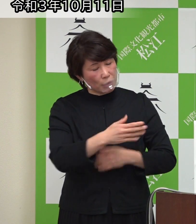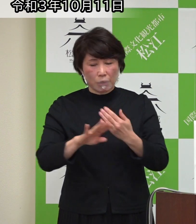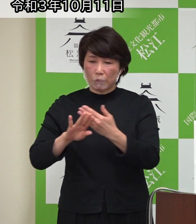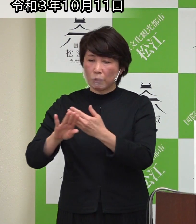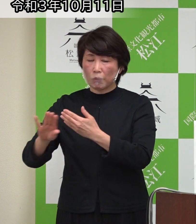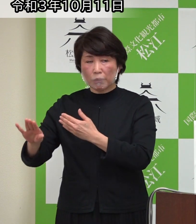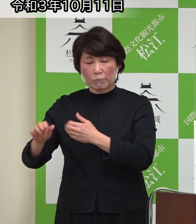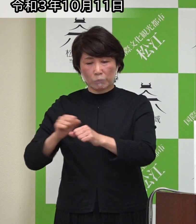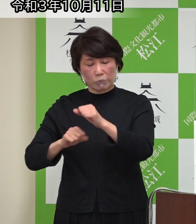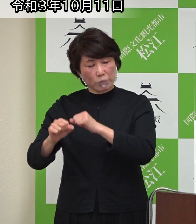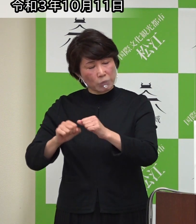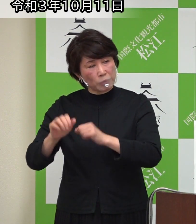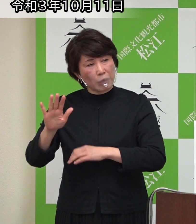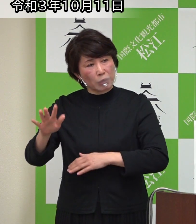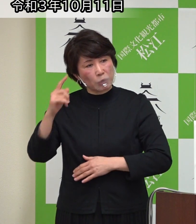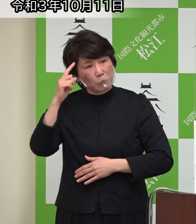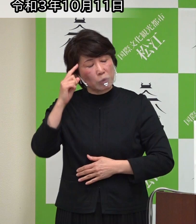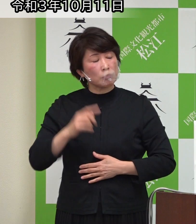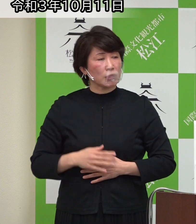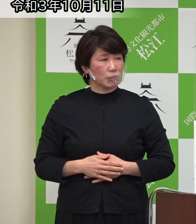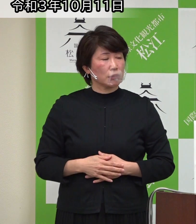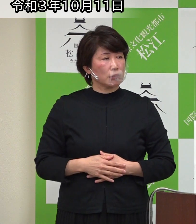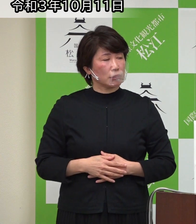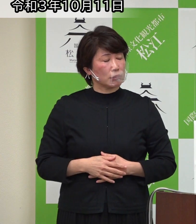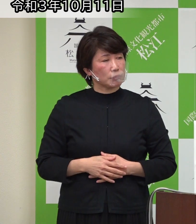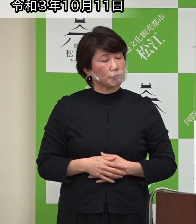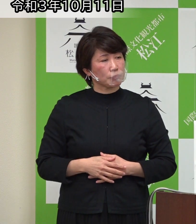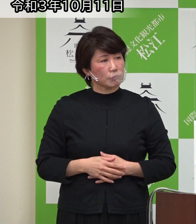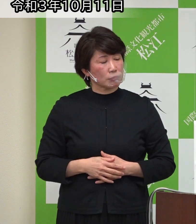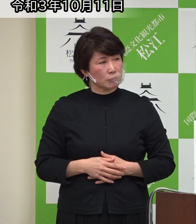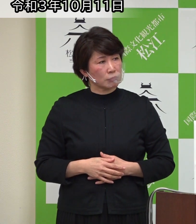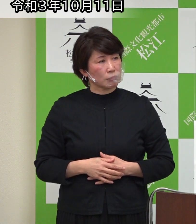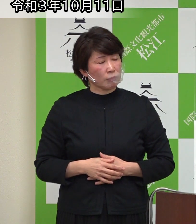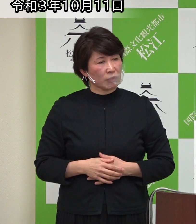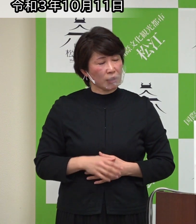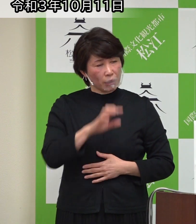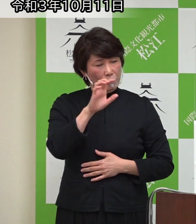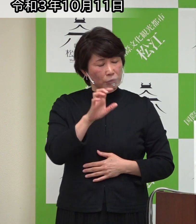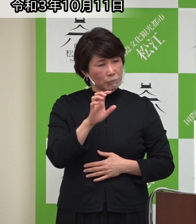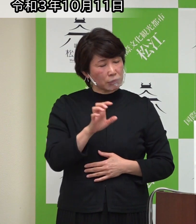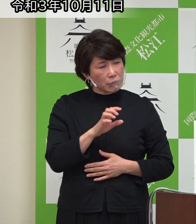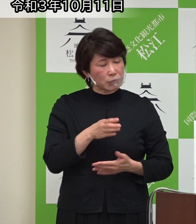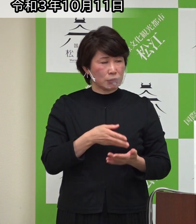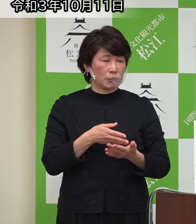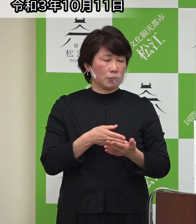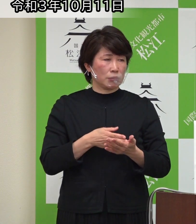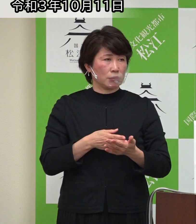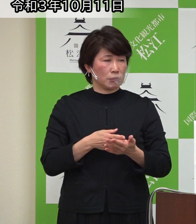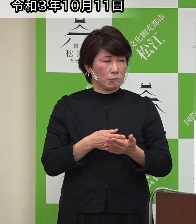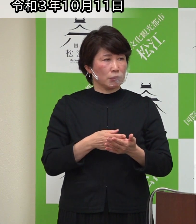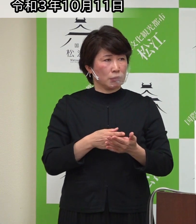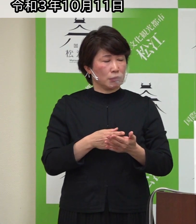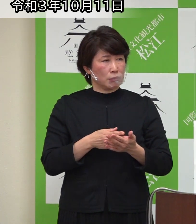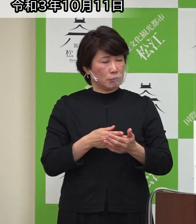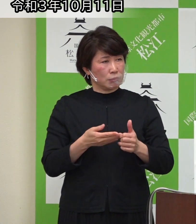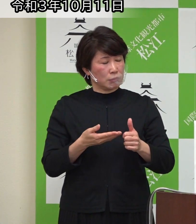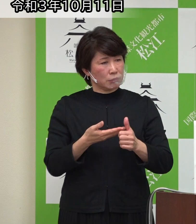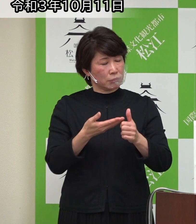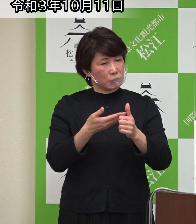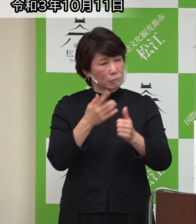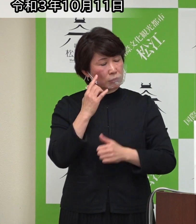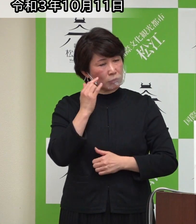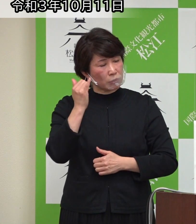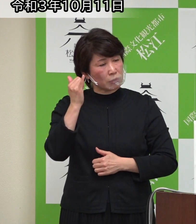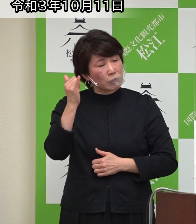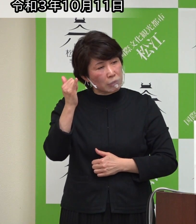います。 そうですか。 で、あの、まあ、一つ申し上げておくと、すみません繰り返しになりますが、里親の方自体がですね、あんまりまだ